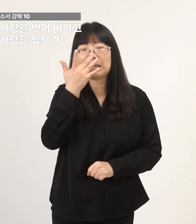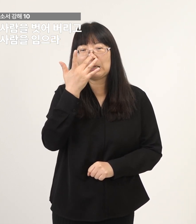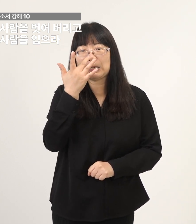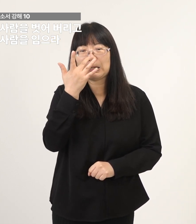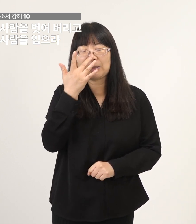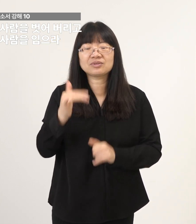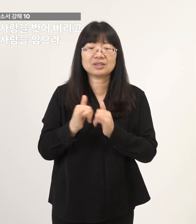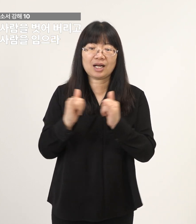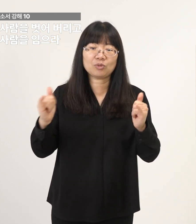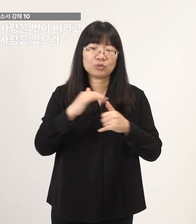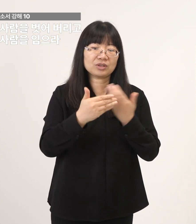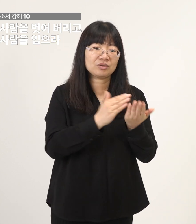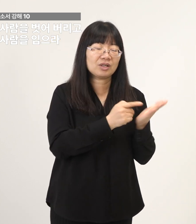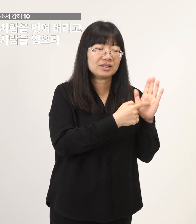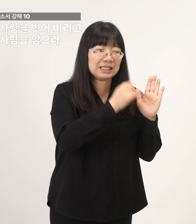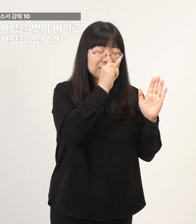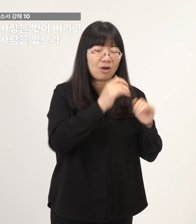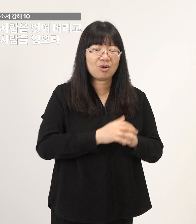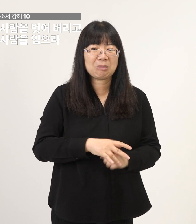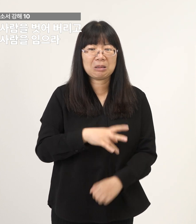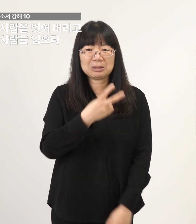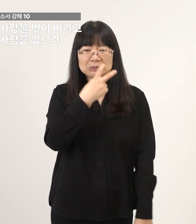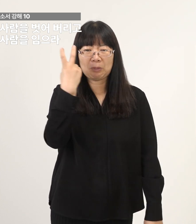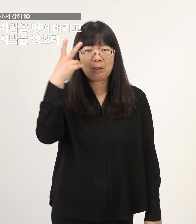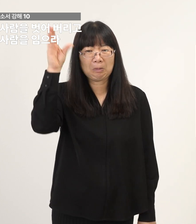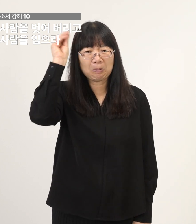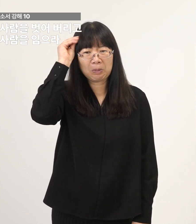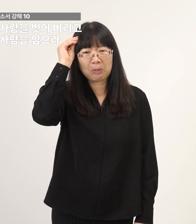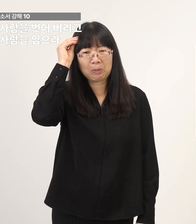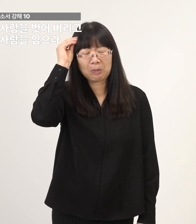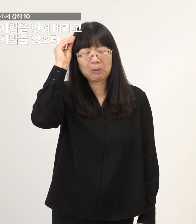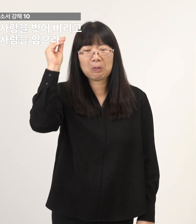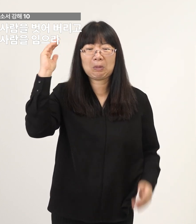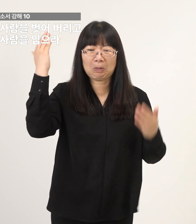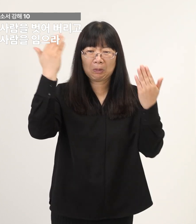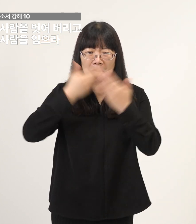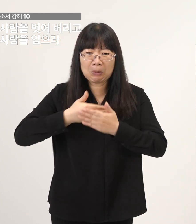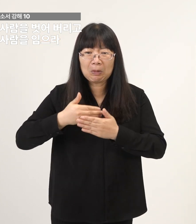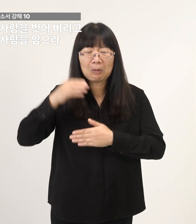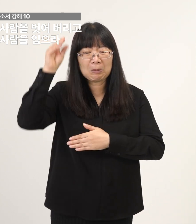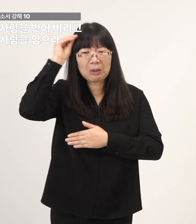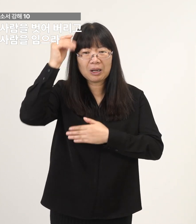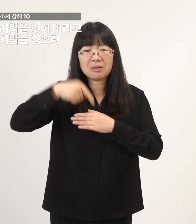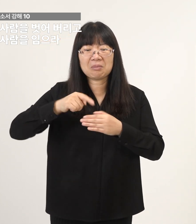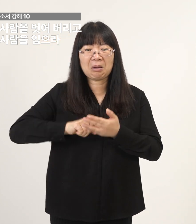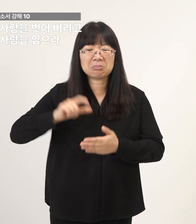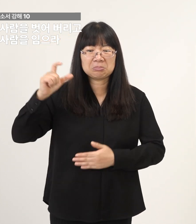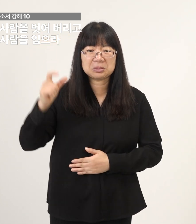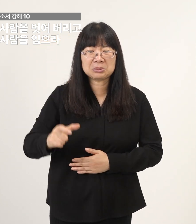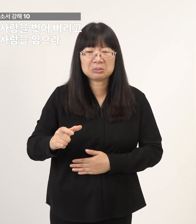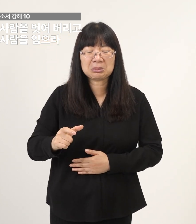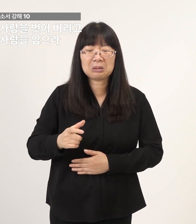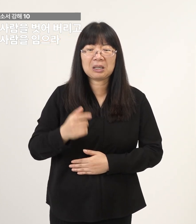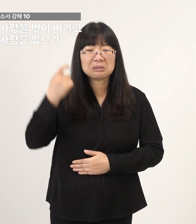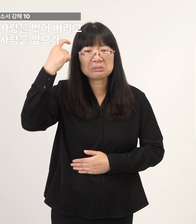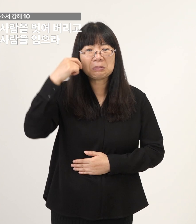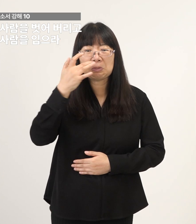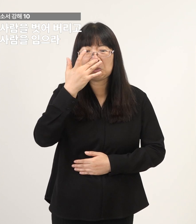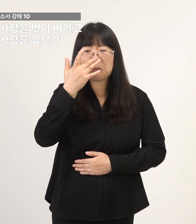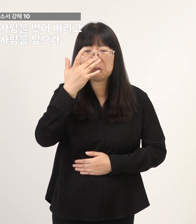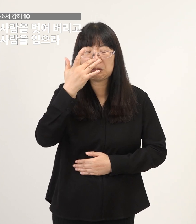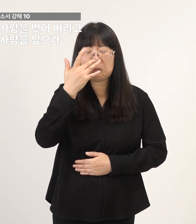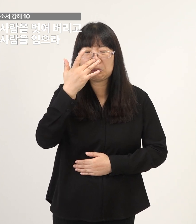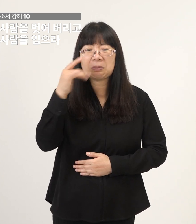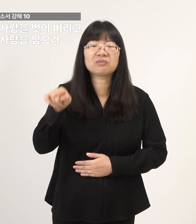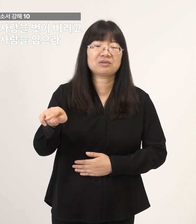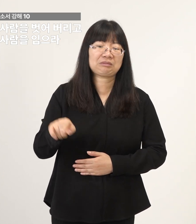자. 총명이 무디어지고 어두워지고 무지, 마음이 굳어지고 감각 없는 자래요.